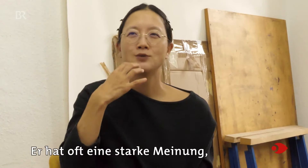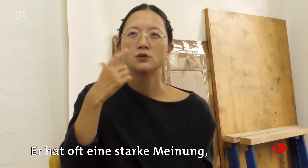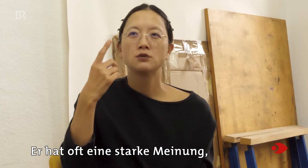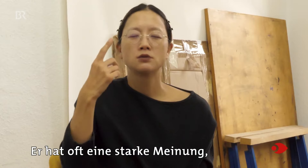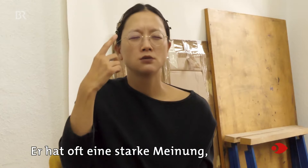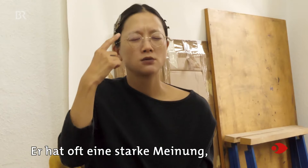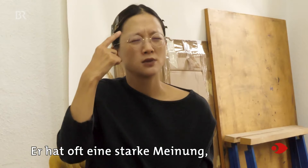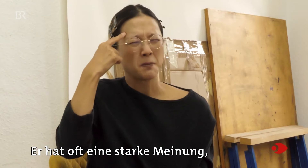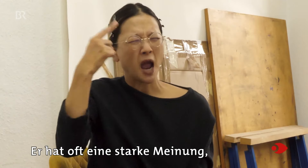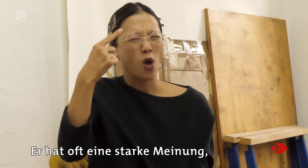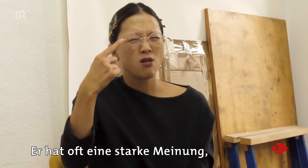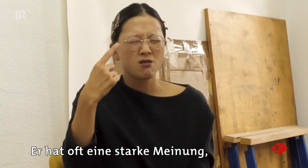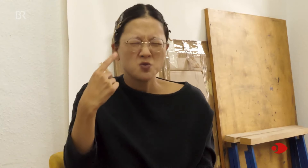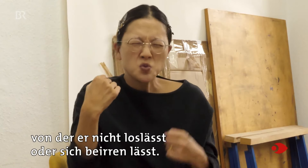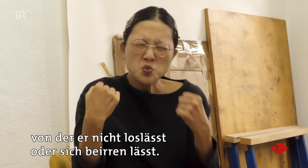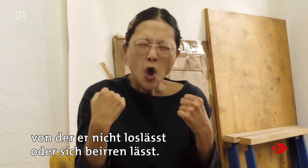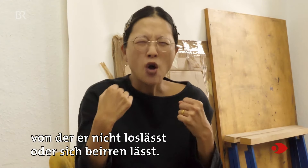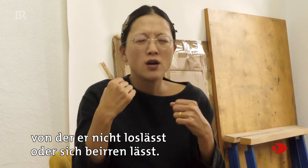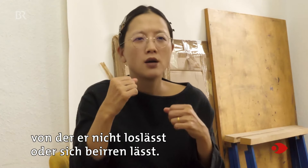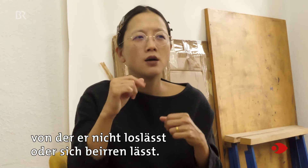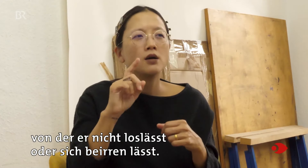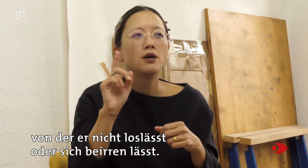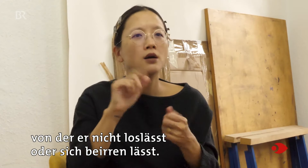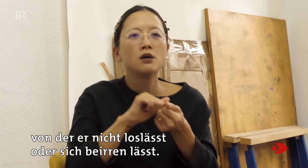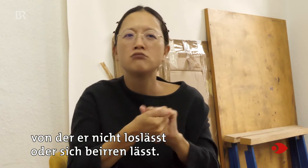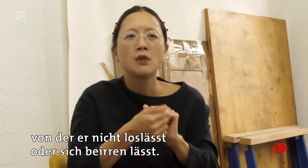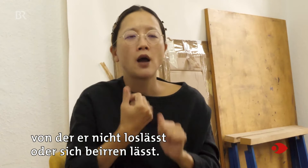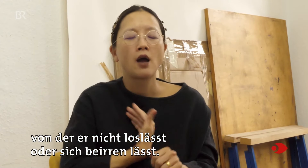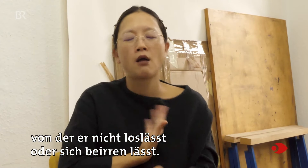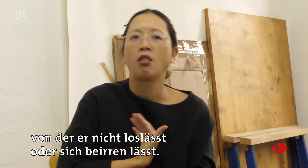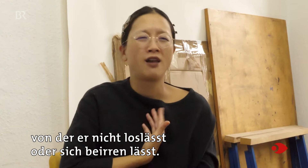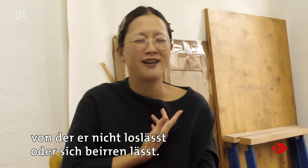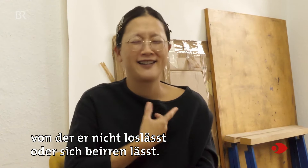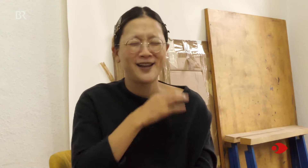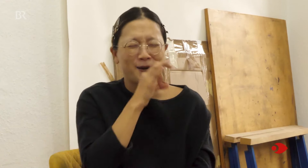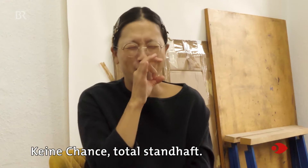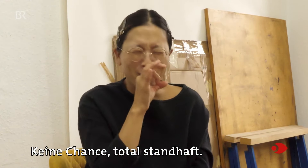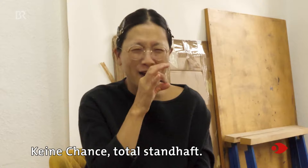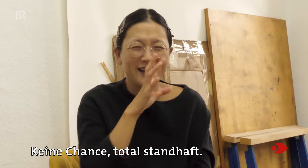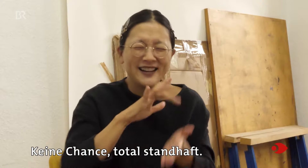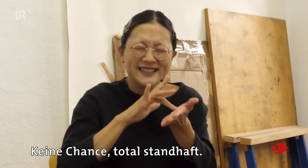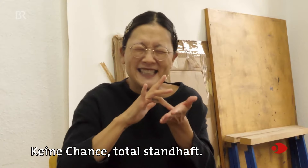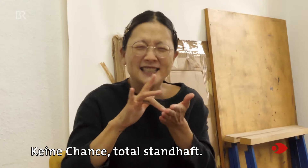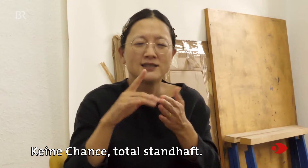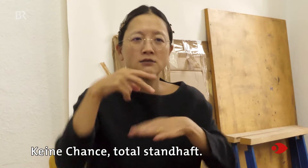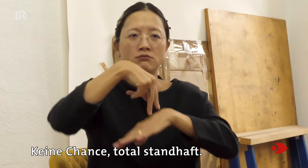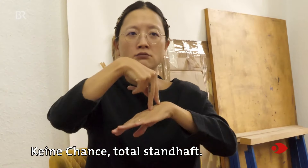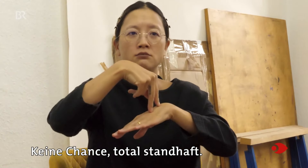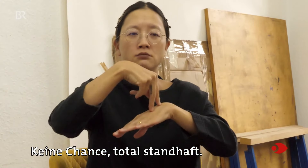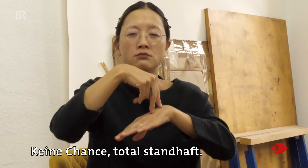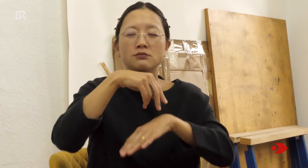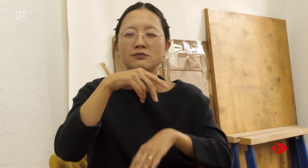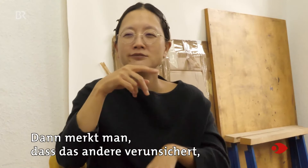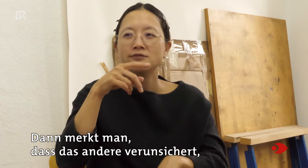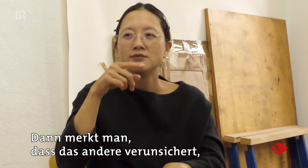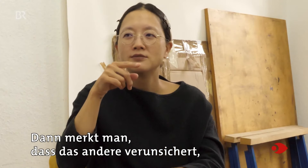Er hat oft eine starke Meinung, von der er nicht loslässt oder sich beirren lässt. Keine Chance, total standhaft. Da merkt